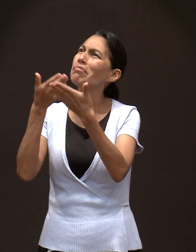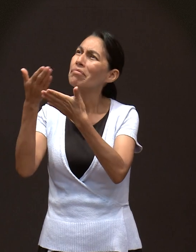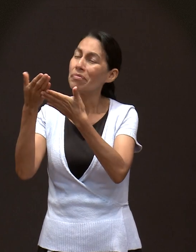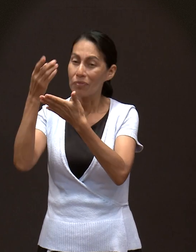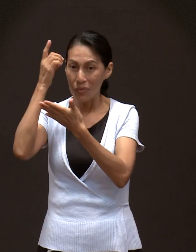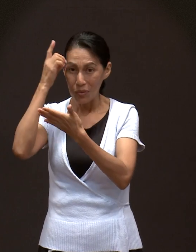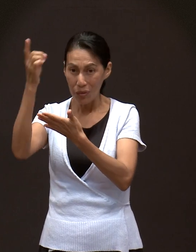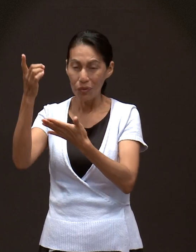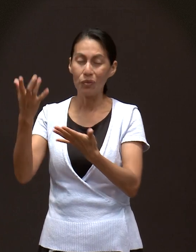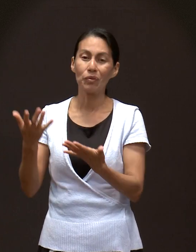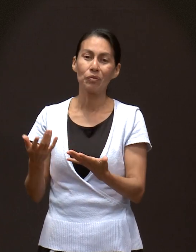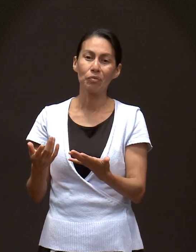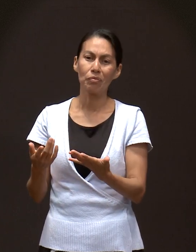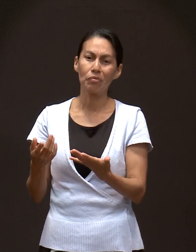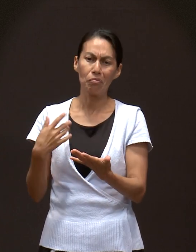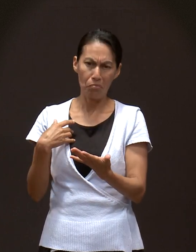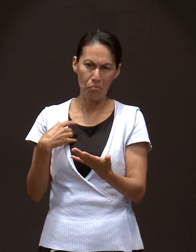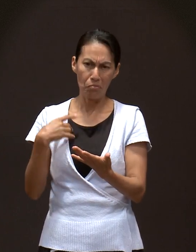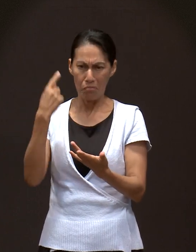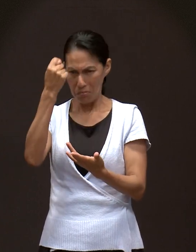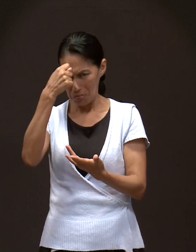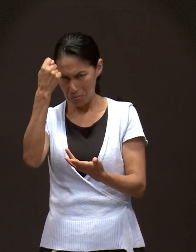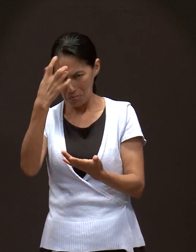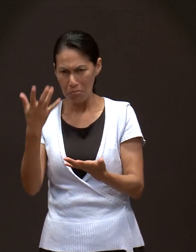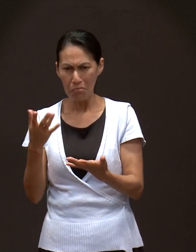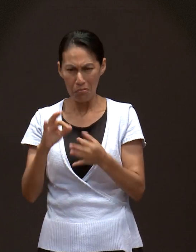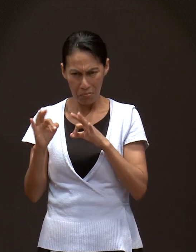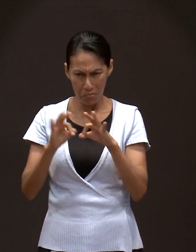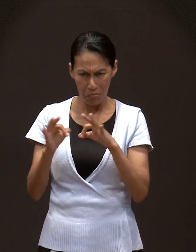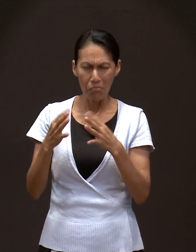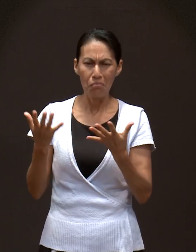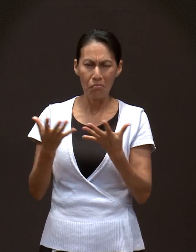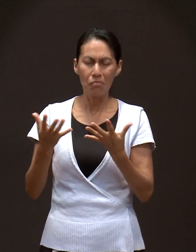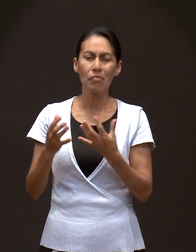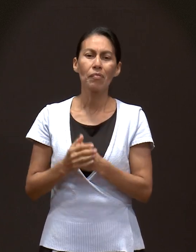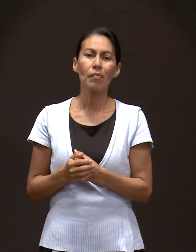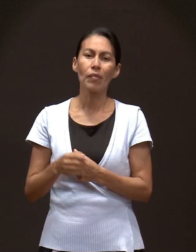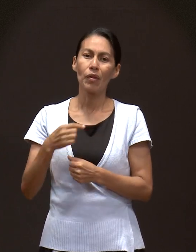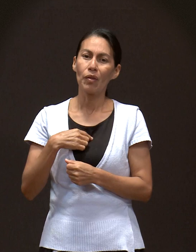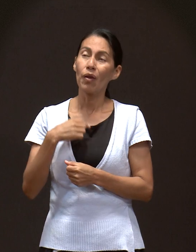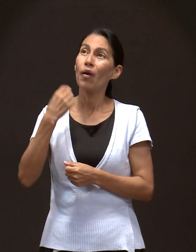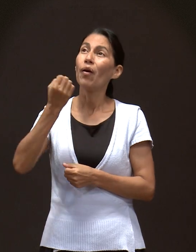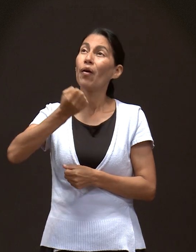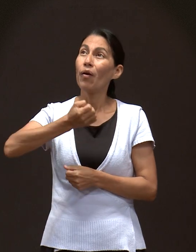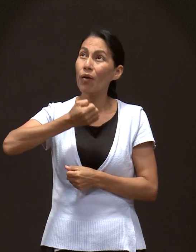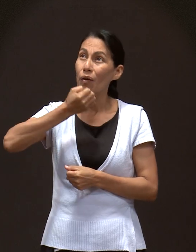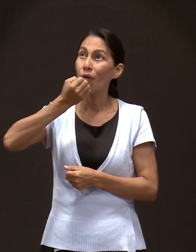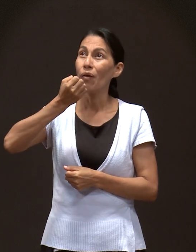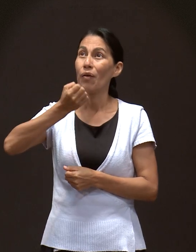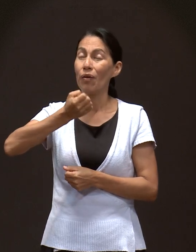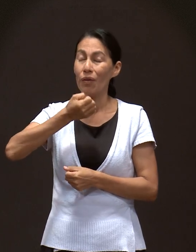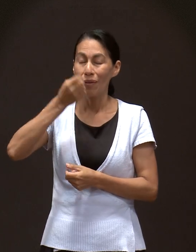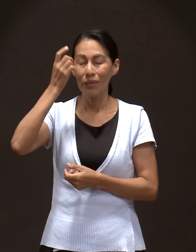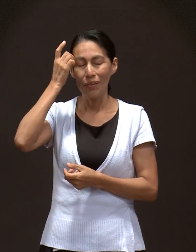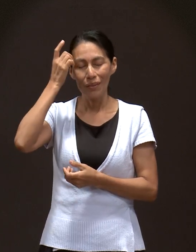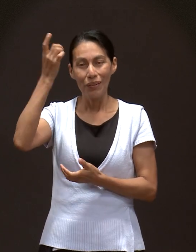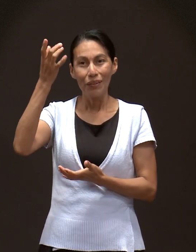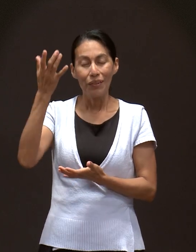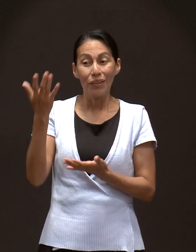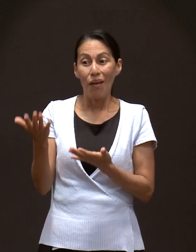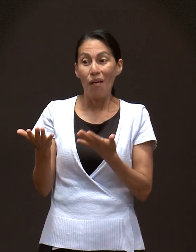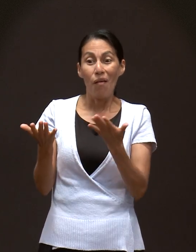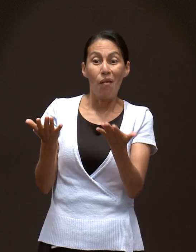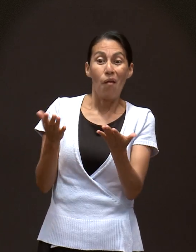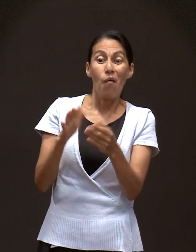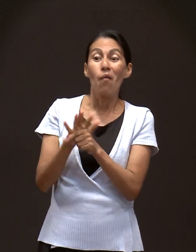desempeñar, pues, como teólogo. Y entonces, ahí otra vez fue, bueno, Dios,